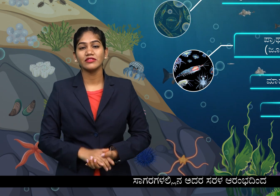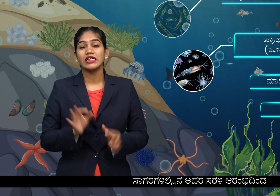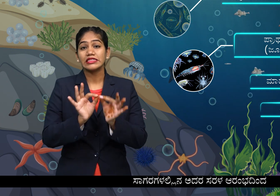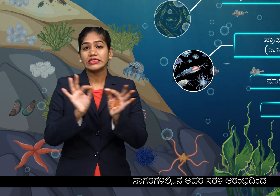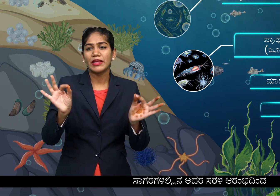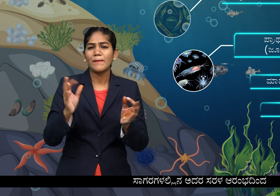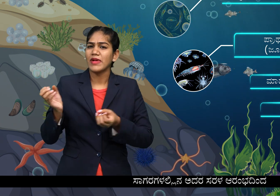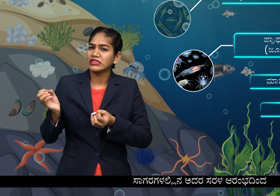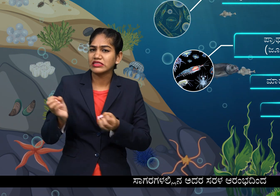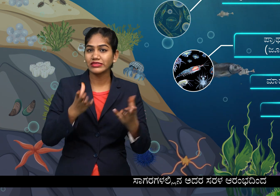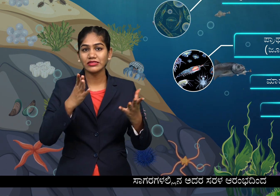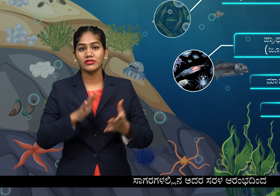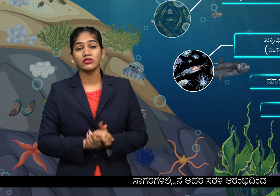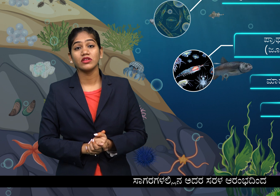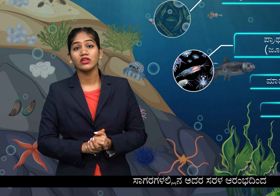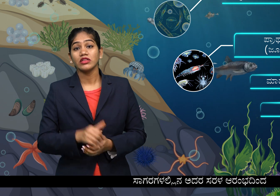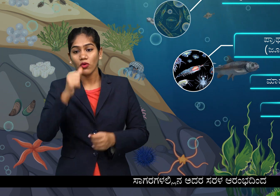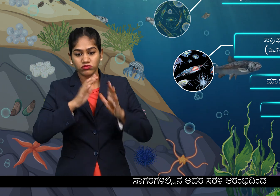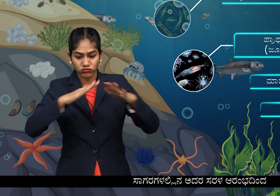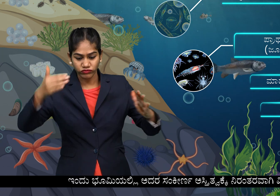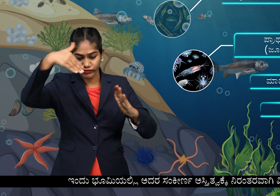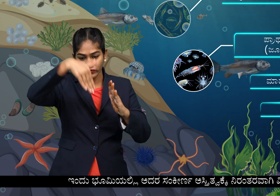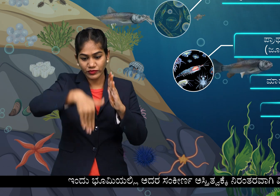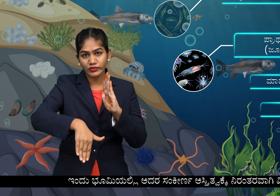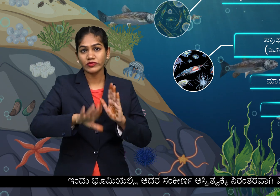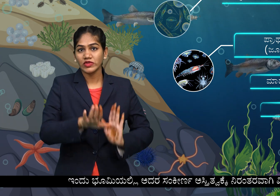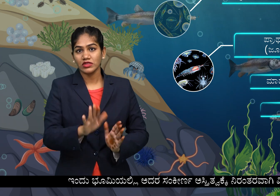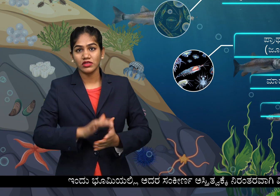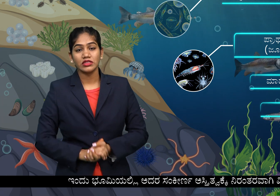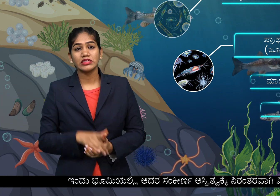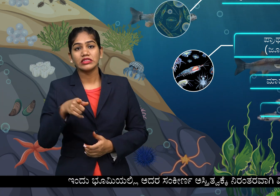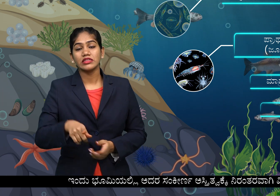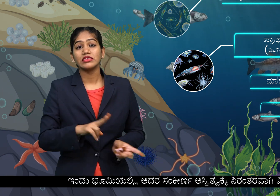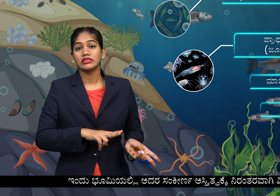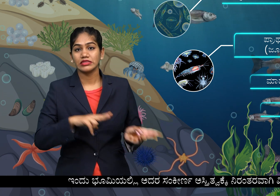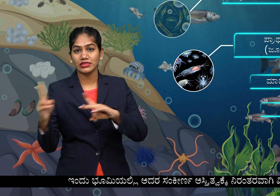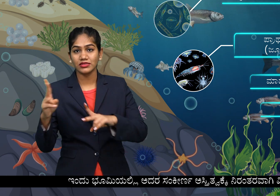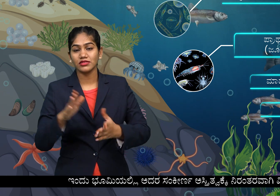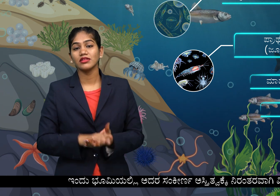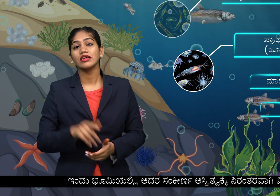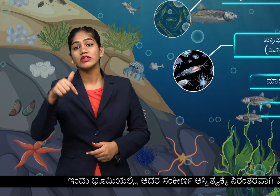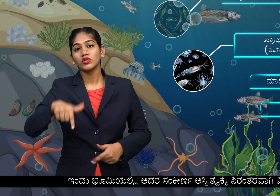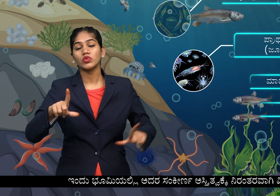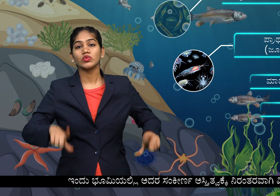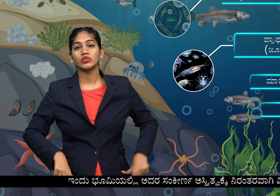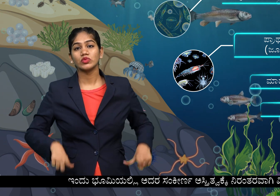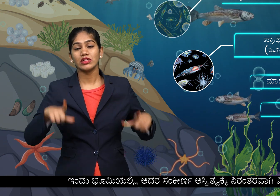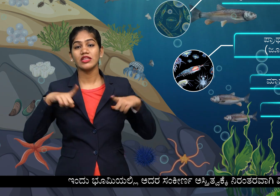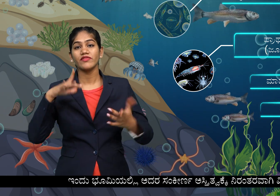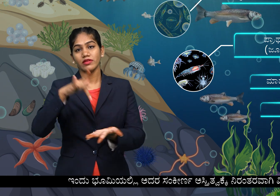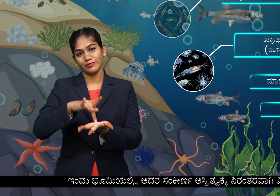ಸಾಗರಗಳಲ್ಲಿನ ಅದರ ಸರಳ ಆರಂಭದಿಂದ ಇಂದು ಭೂಮಿಯಲ್ಲಿ ಅದರ ಸಂಕೀರ್ಣ ಅಸ್ತಿತ್ವಕ್ಕೆ ನಿರಂತರವಾಗಿ